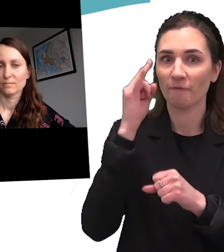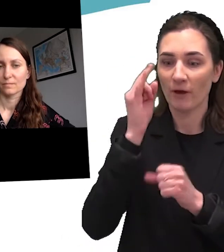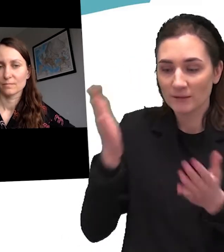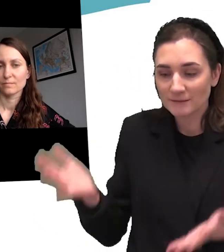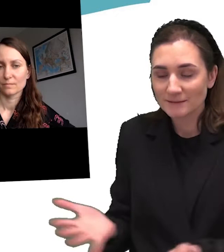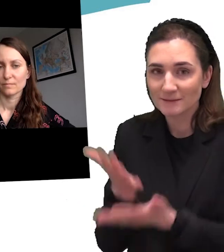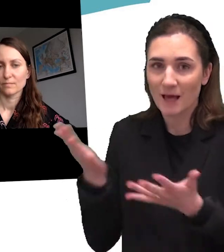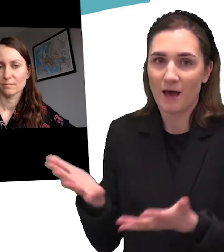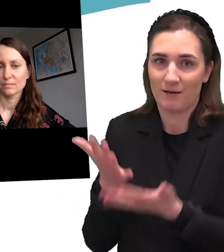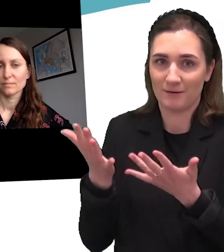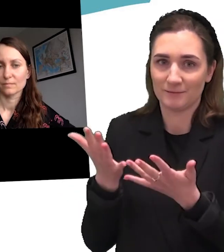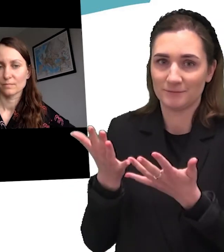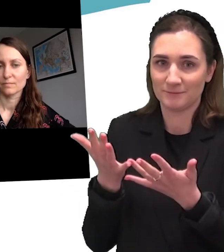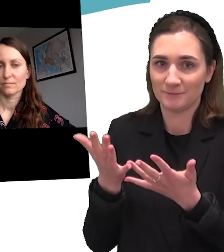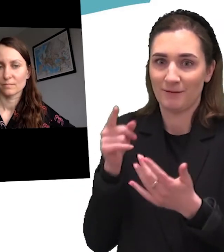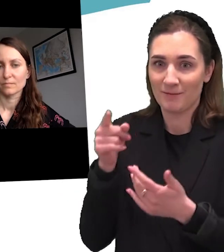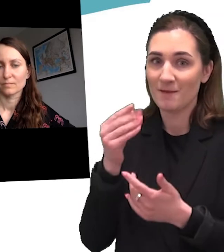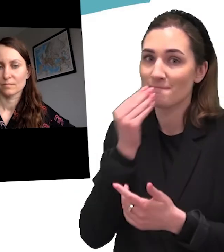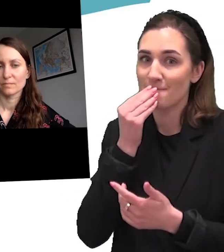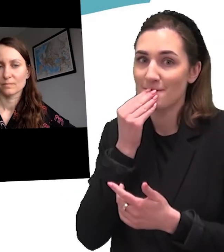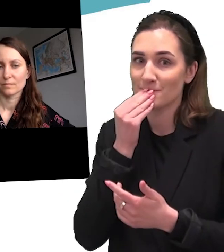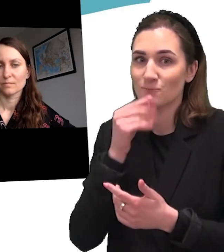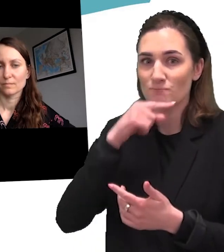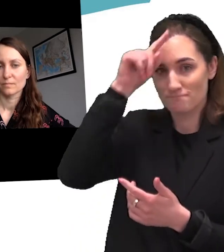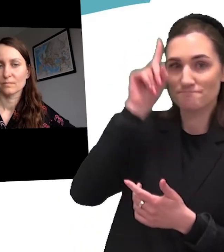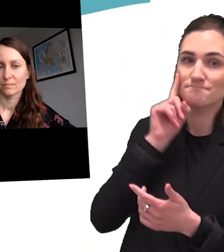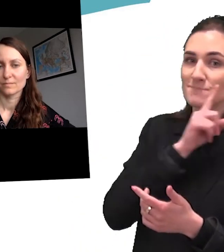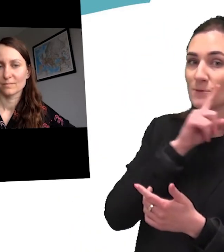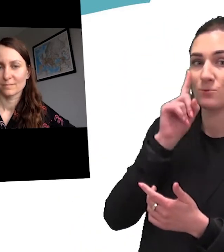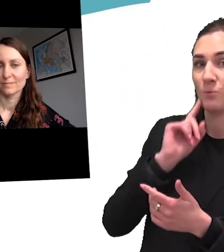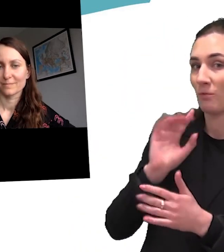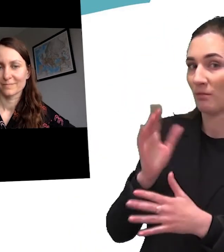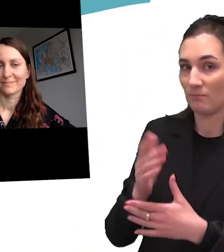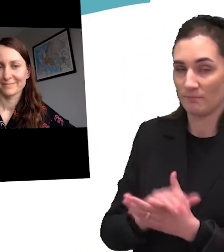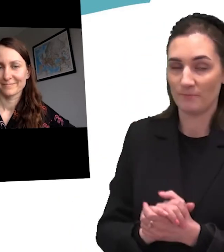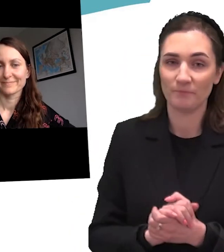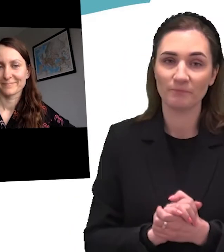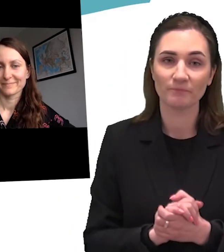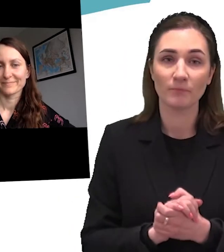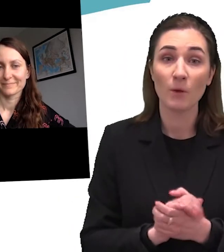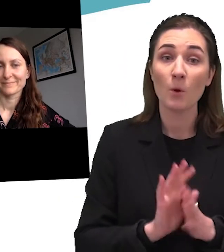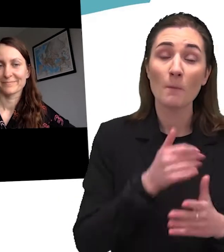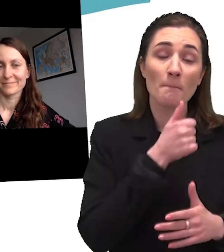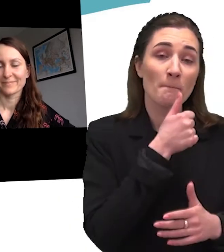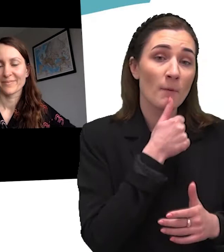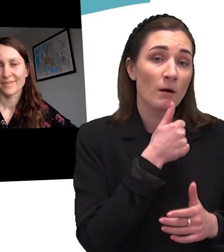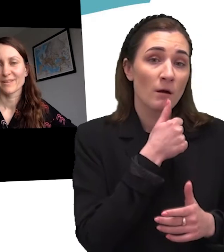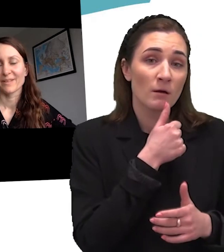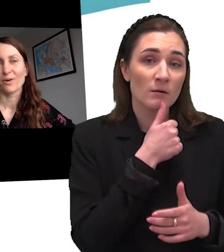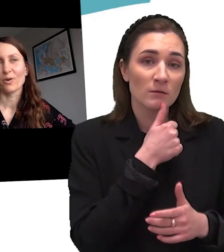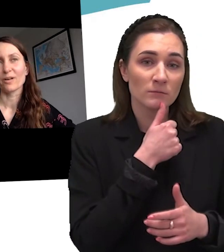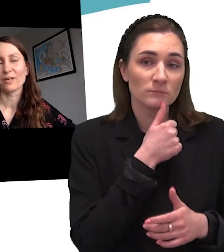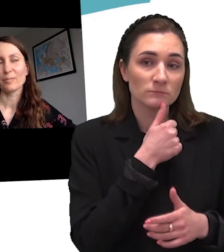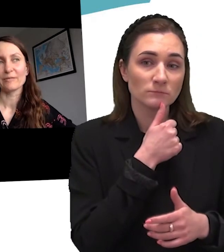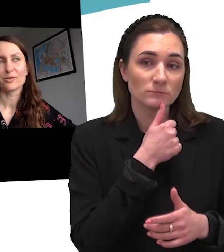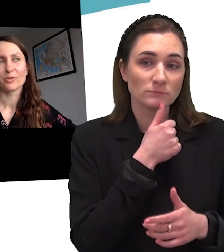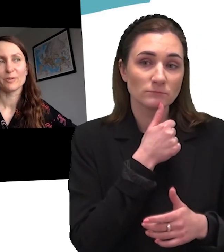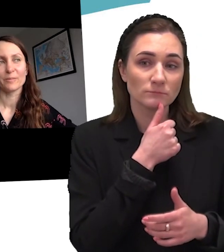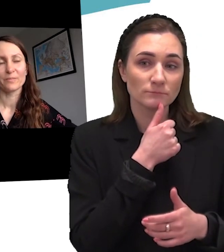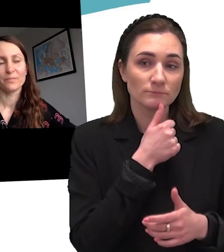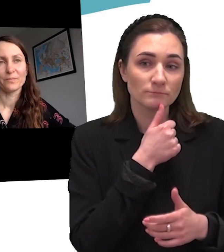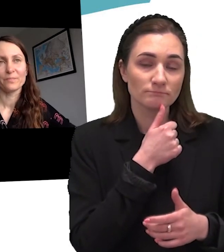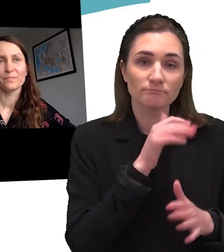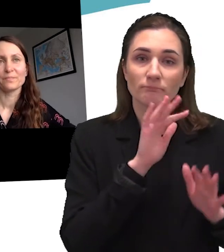galima padaryti, kad tos vaikus paskatinti tai, ką jūs norit, kad jie suvalgytų. O kaip,